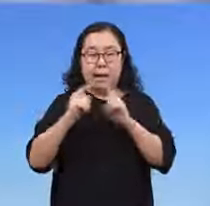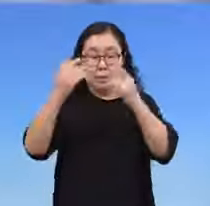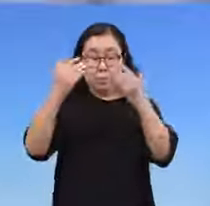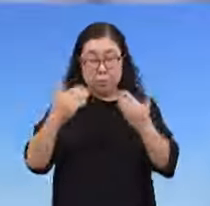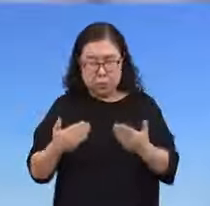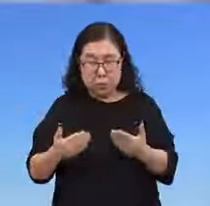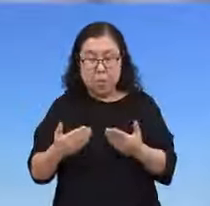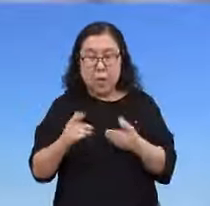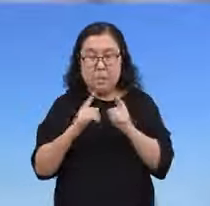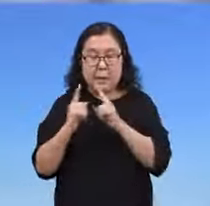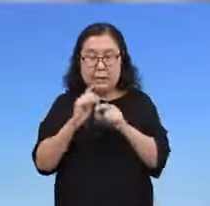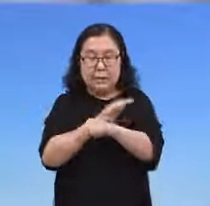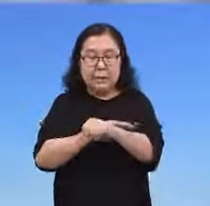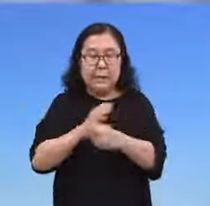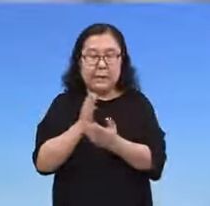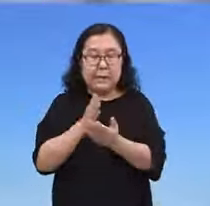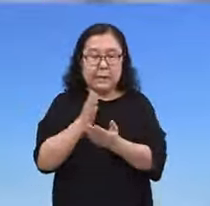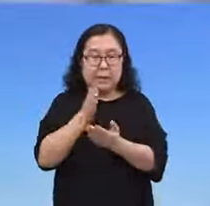있도록 기도해 달라.